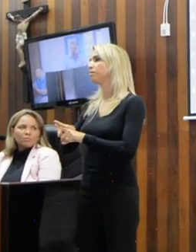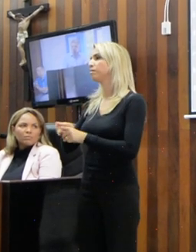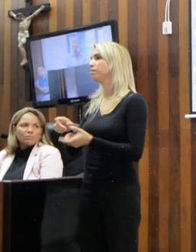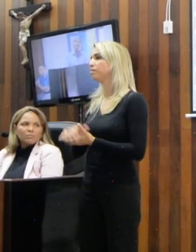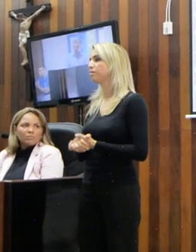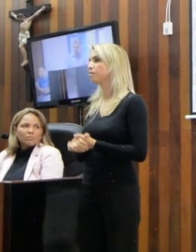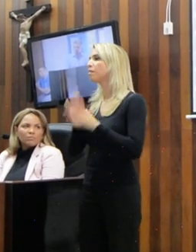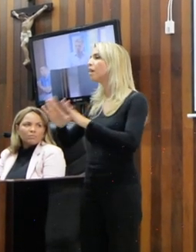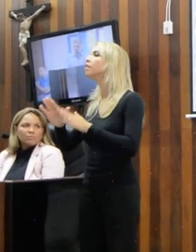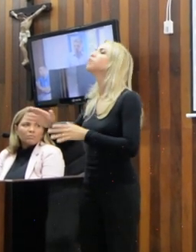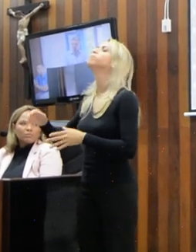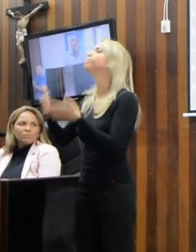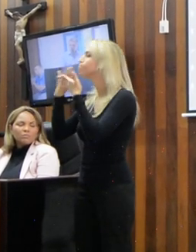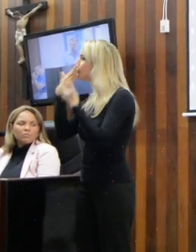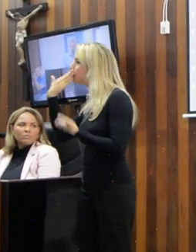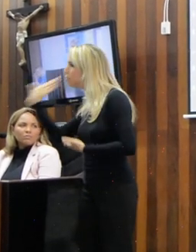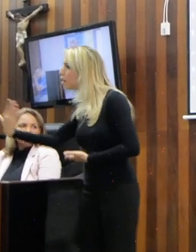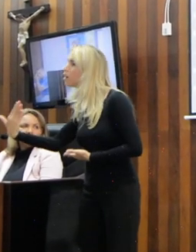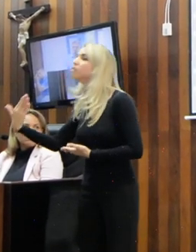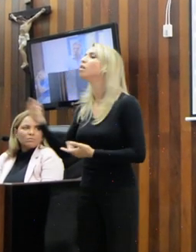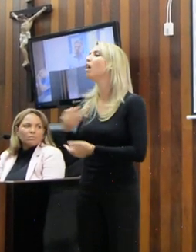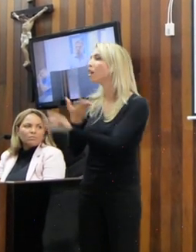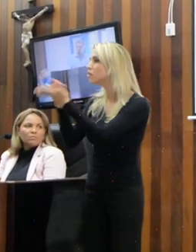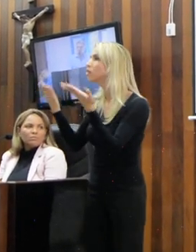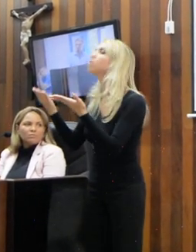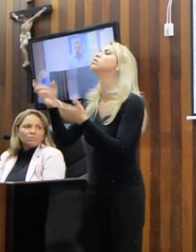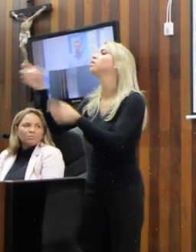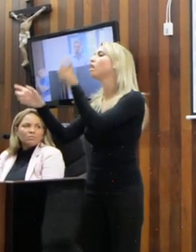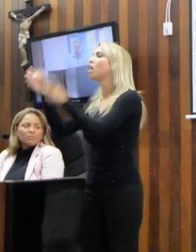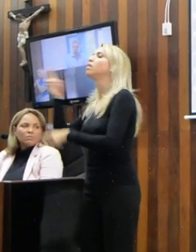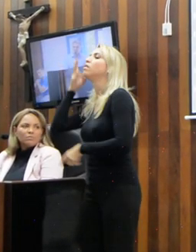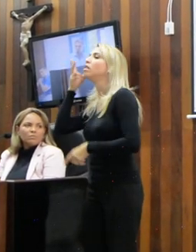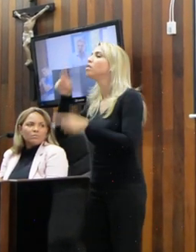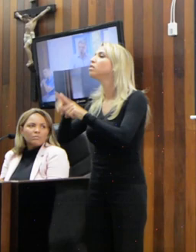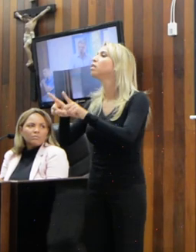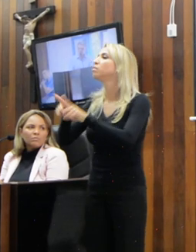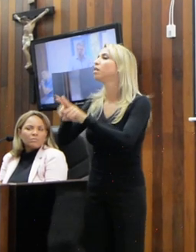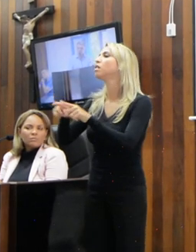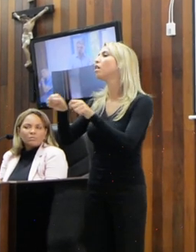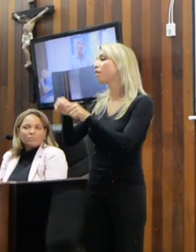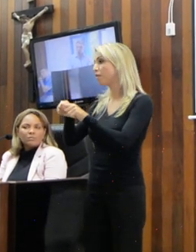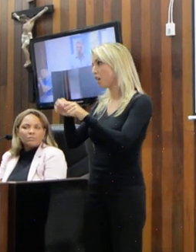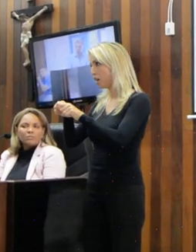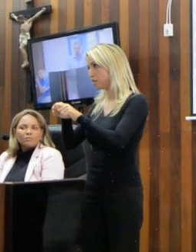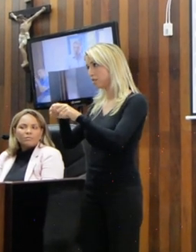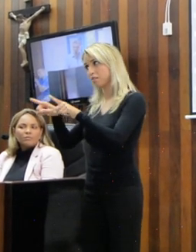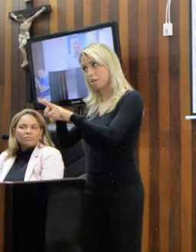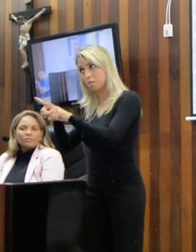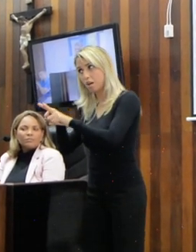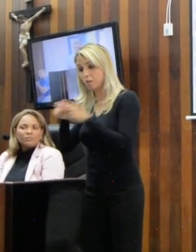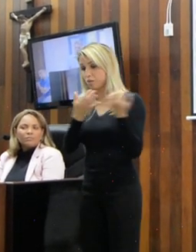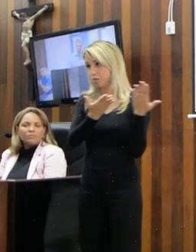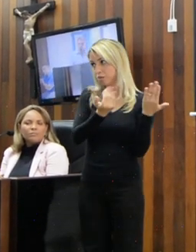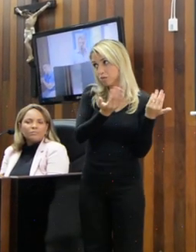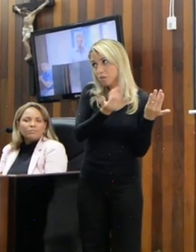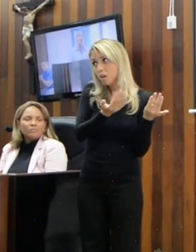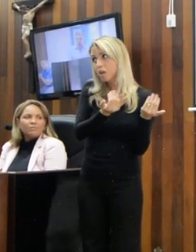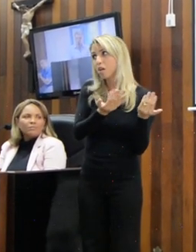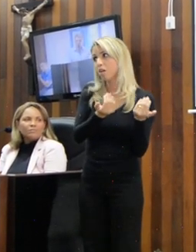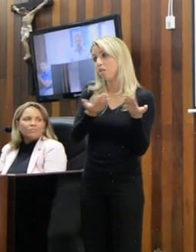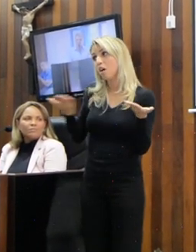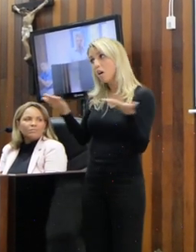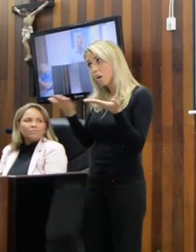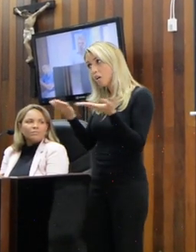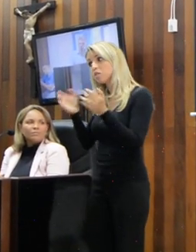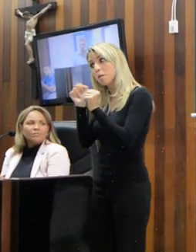vez peço aos senhores vereadores, os vereadores aqui que fazem parte do Parlamento Juvenil, que um dia possam vir